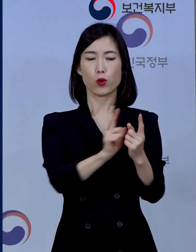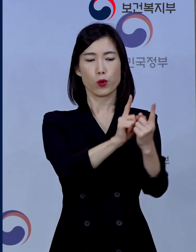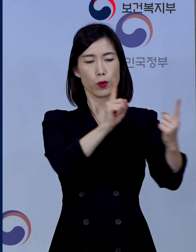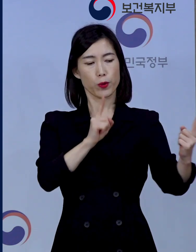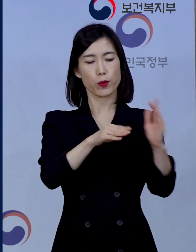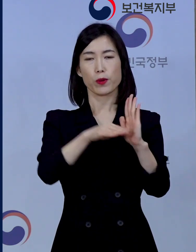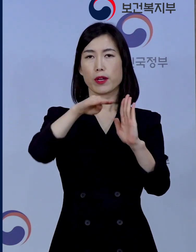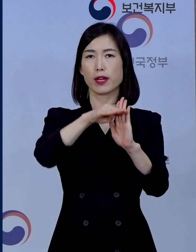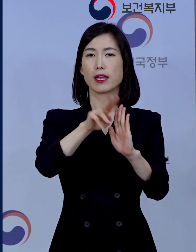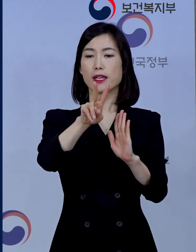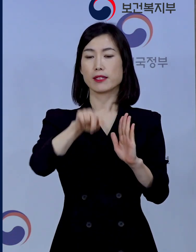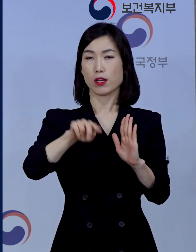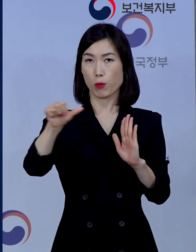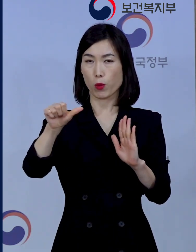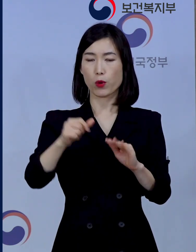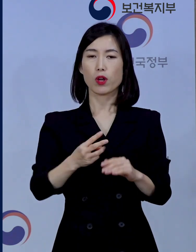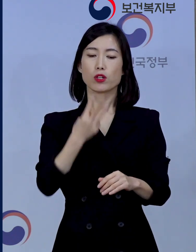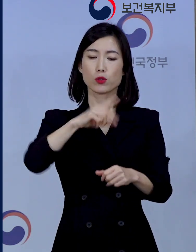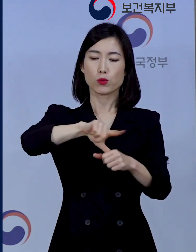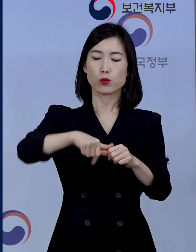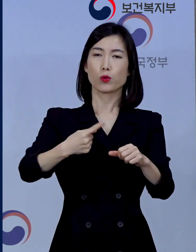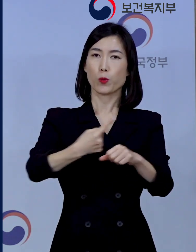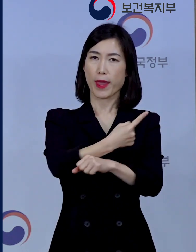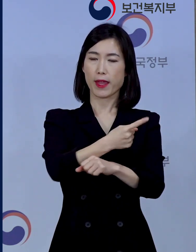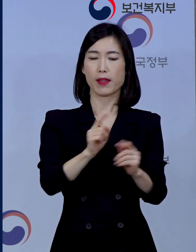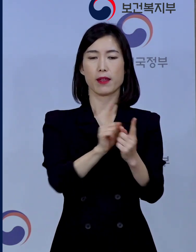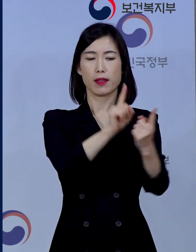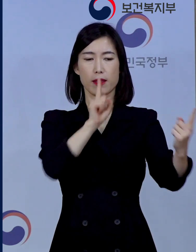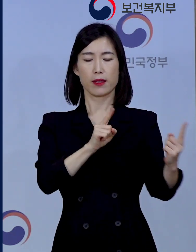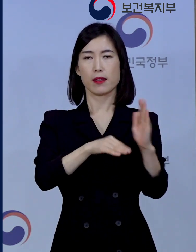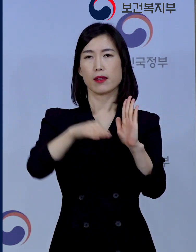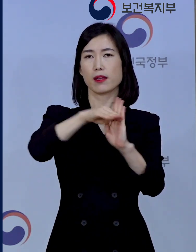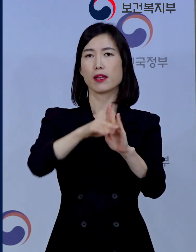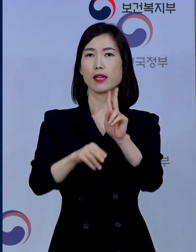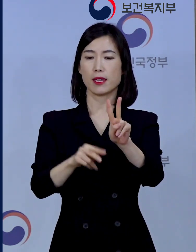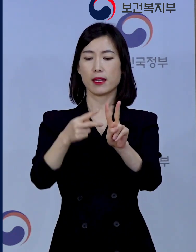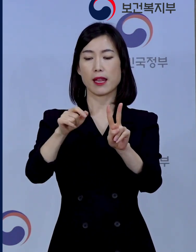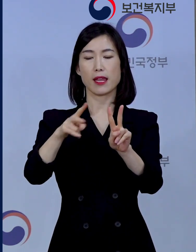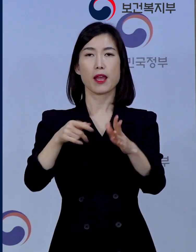2.5단계로 비수도권은 2단계로 상향하기로 결정하였습니다.